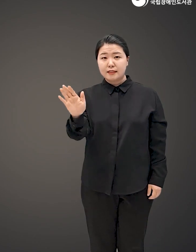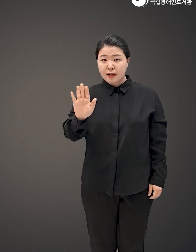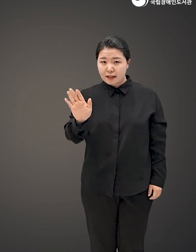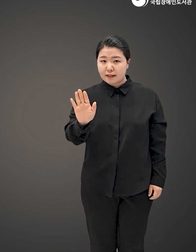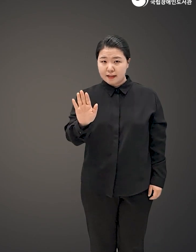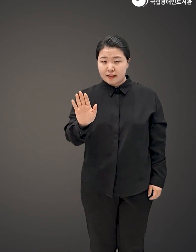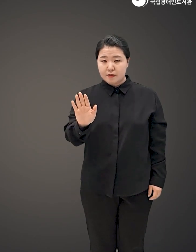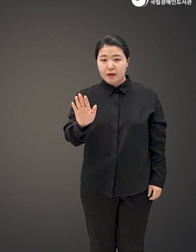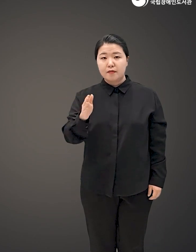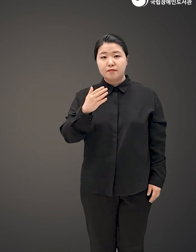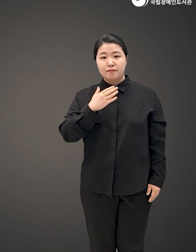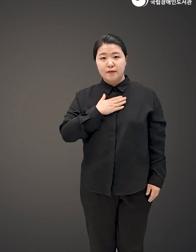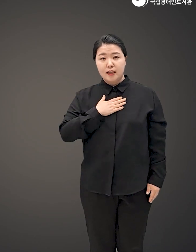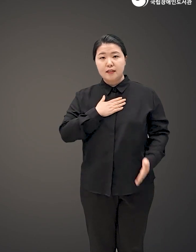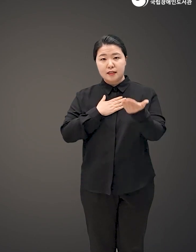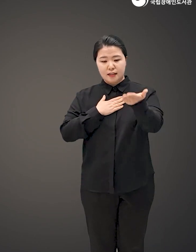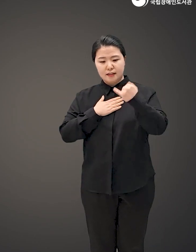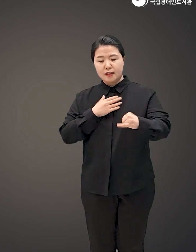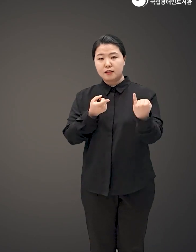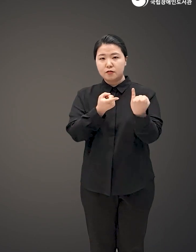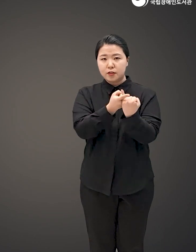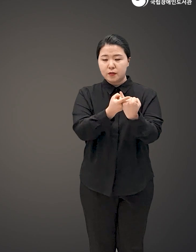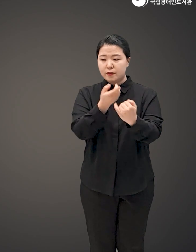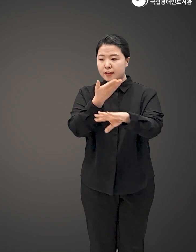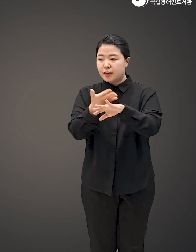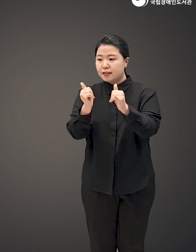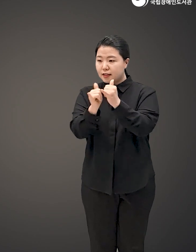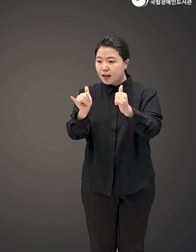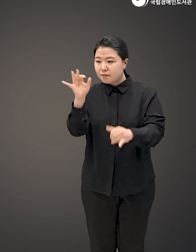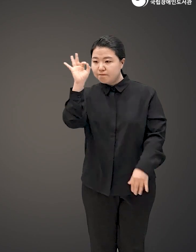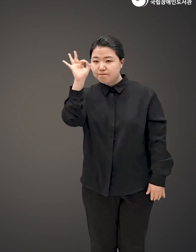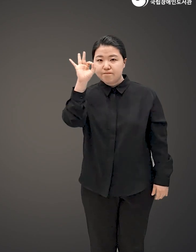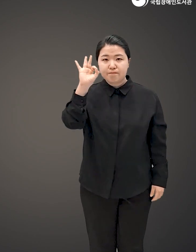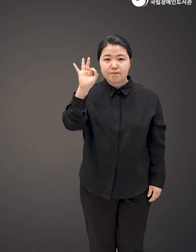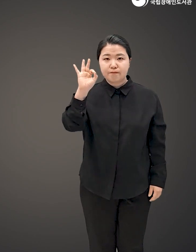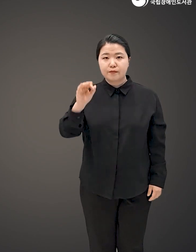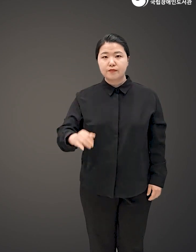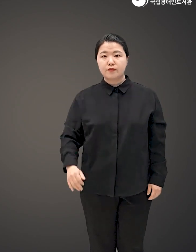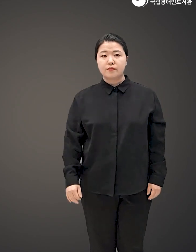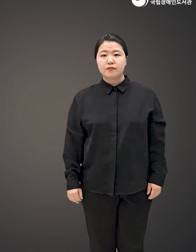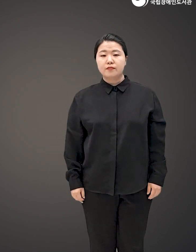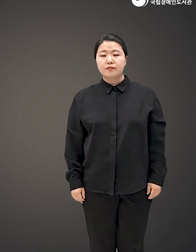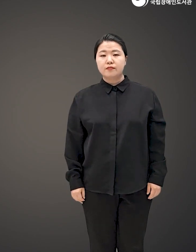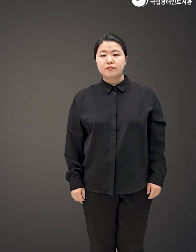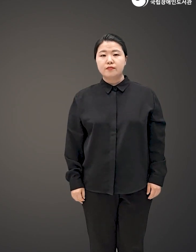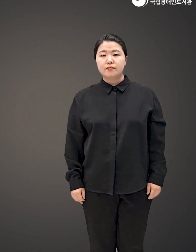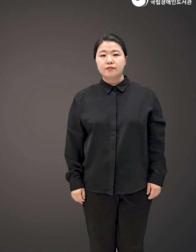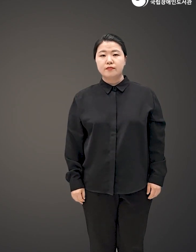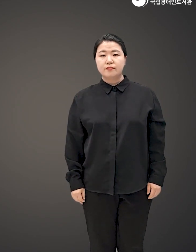당신이 안 하면 내가 카일리를 죽이고 다른 사람을 골라 다시 시작할 거거든요.